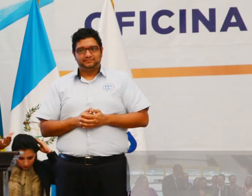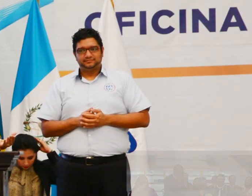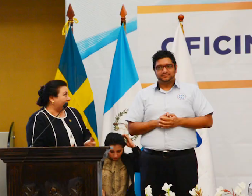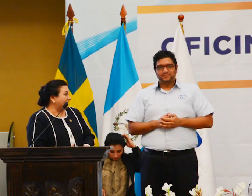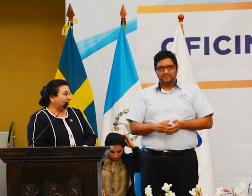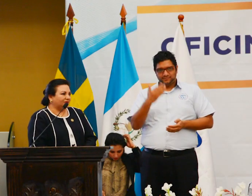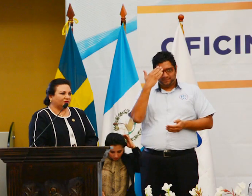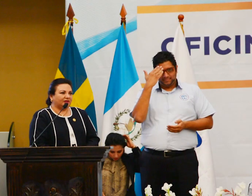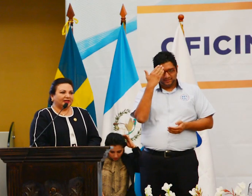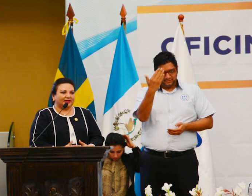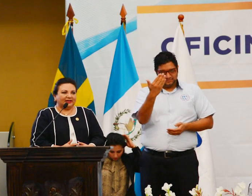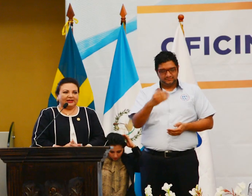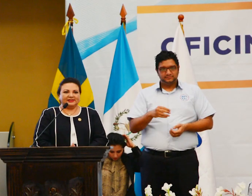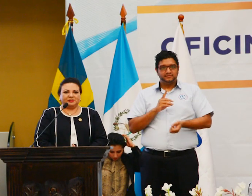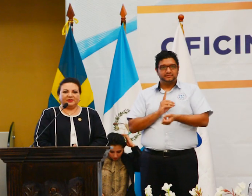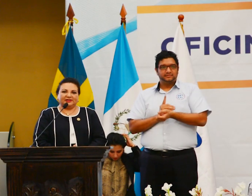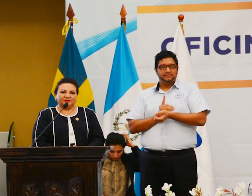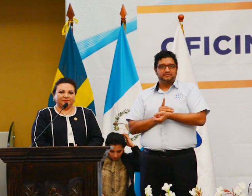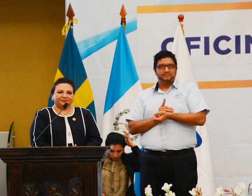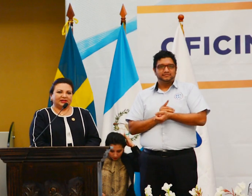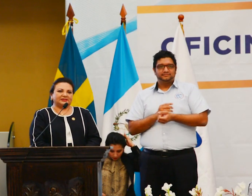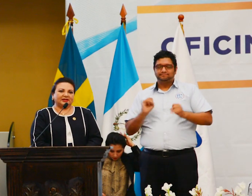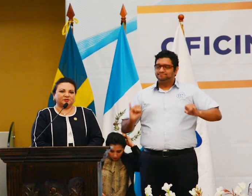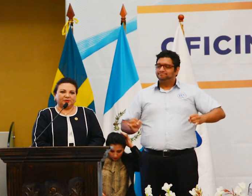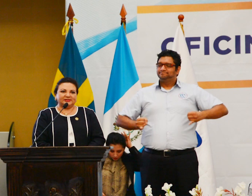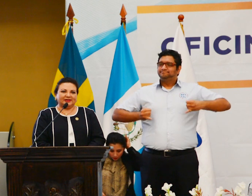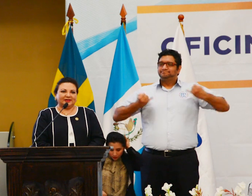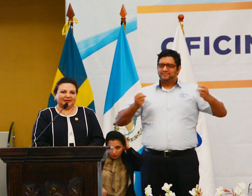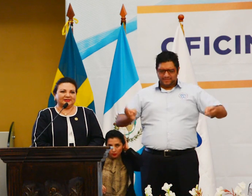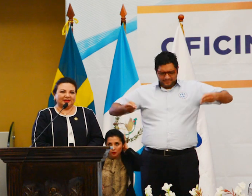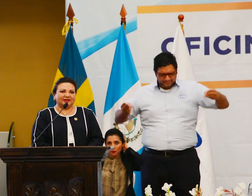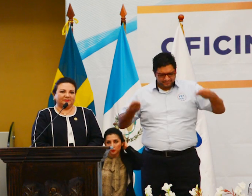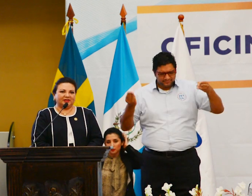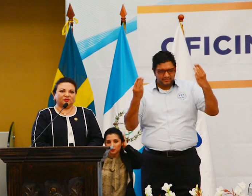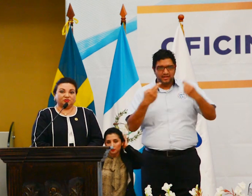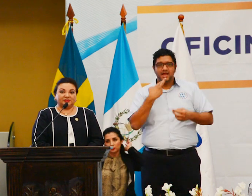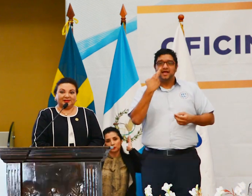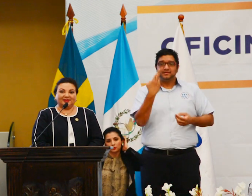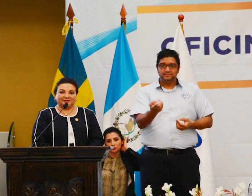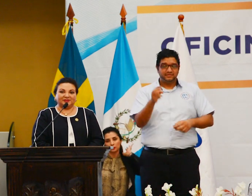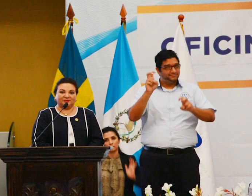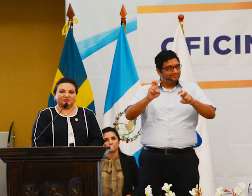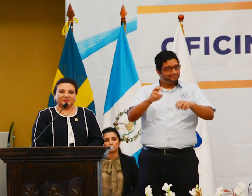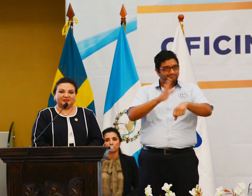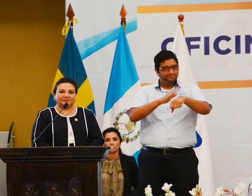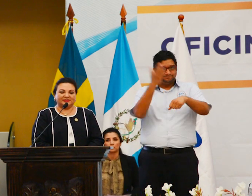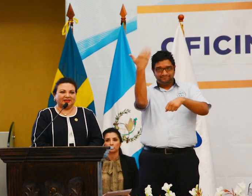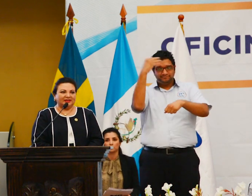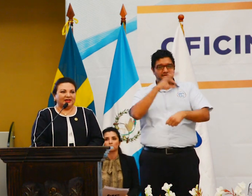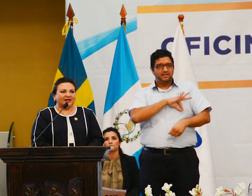Agradecemos particularmente a la doctora esa inspiración, esa respuesta a ese requerimiento social de las personas